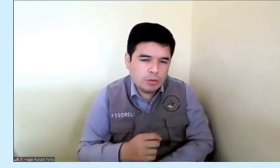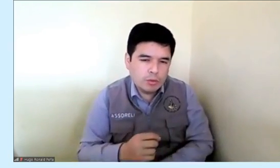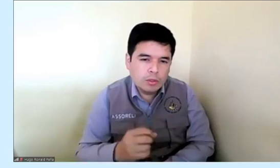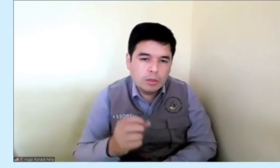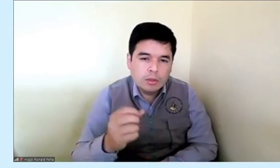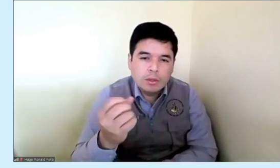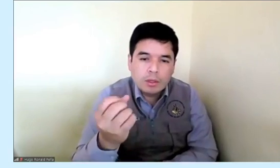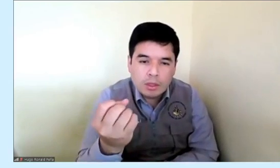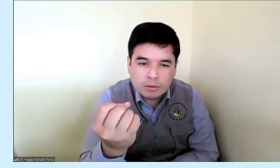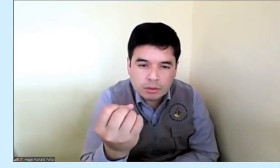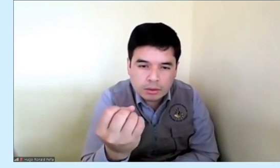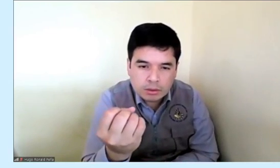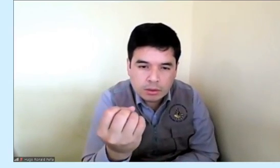Un poco más rápido nada más.